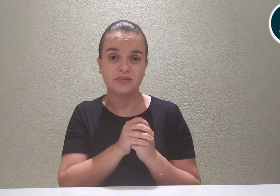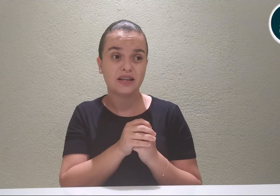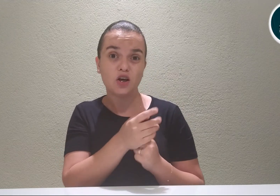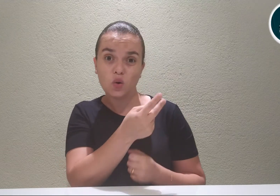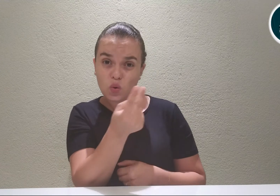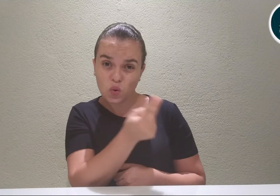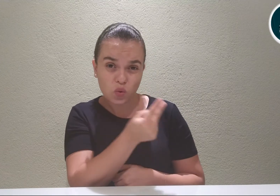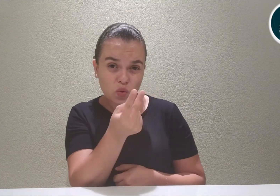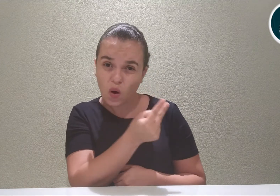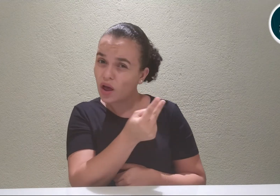enganados,